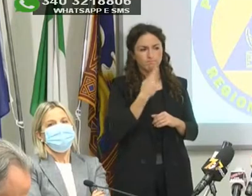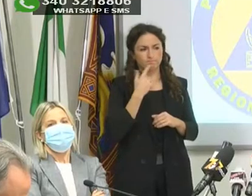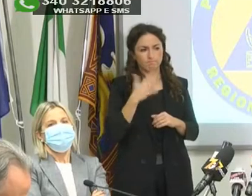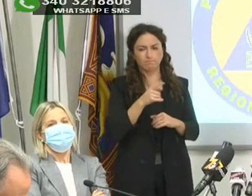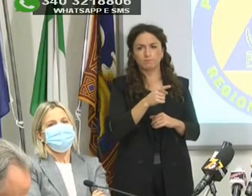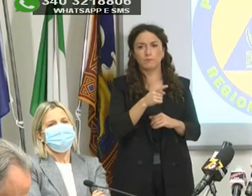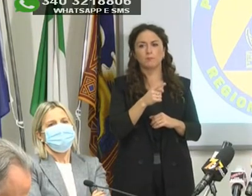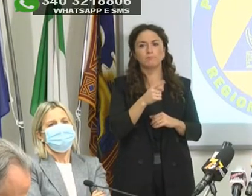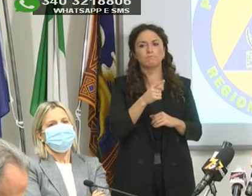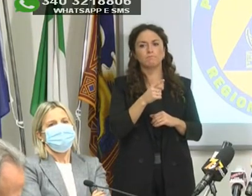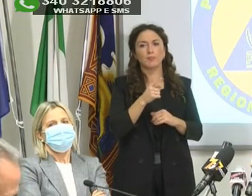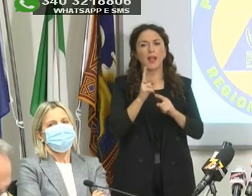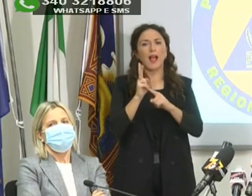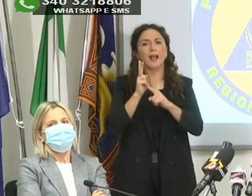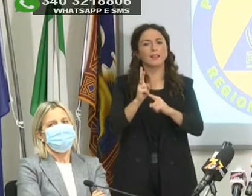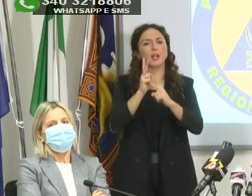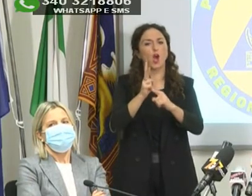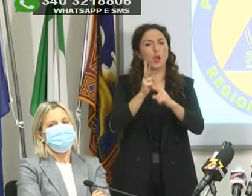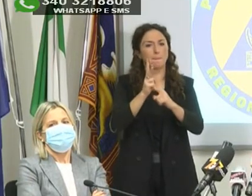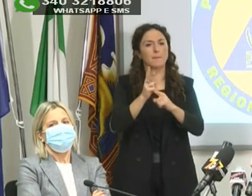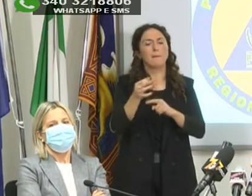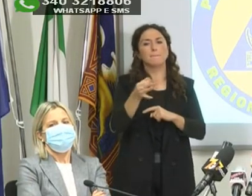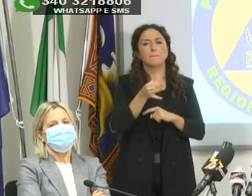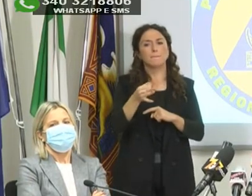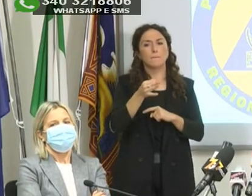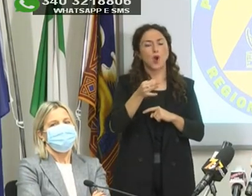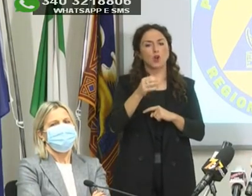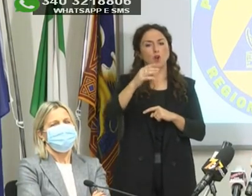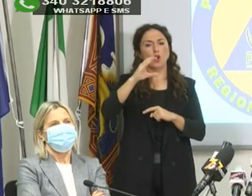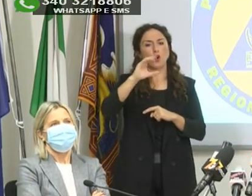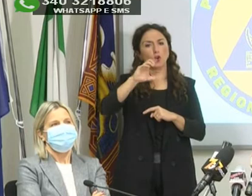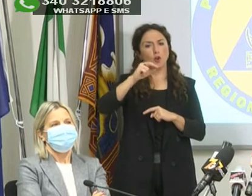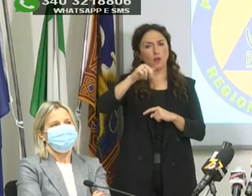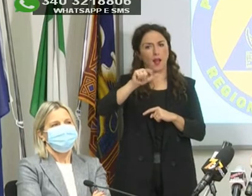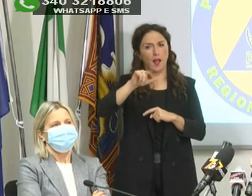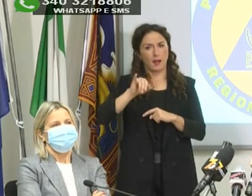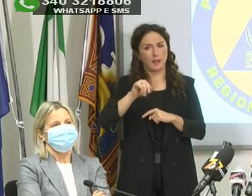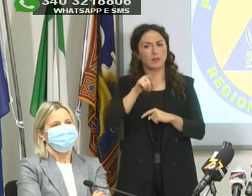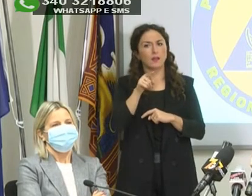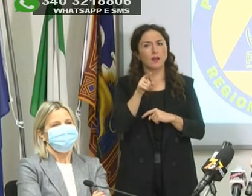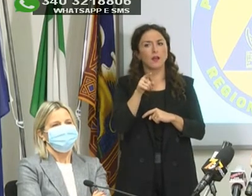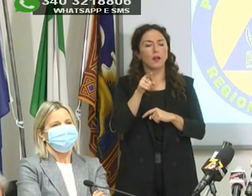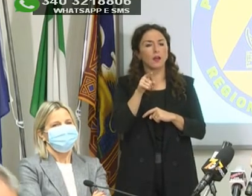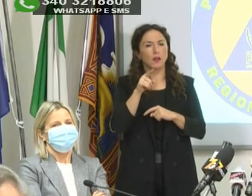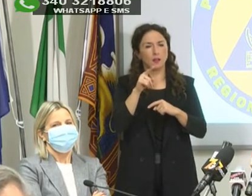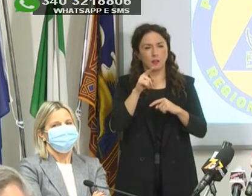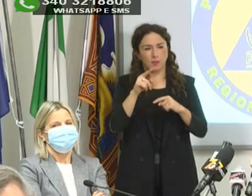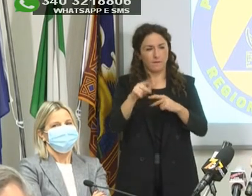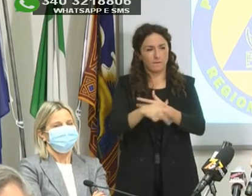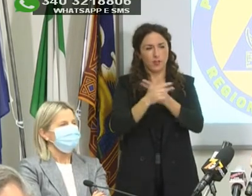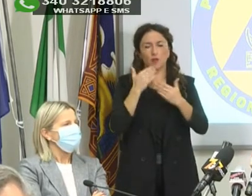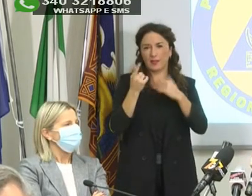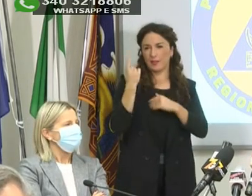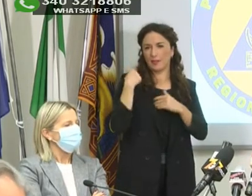citato gli anticorpi monoclonari. Sì. Usati da tanti in bar, di aver capito. E di una videoconferenza che ha fatto